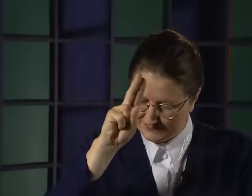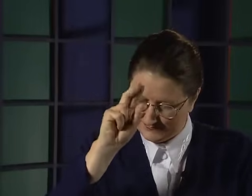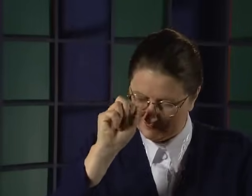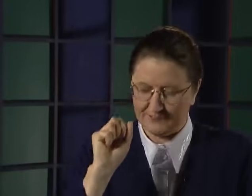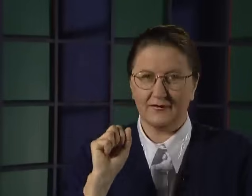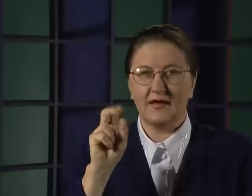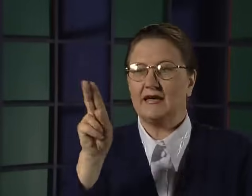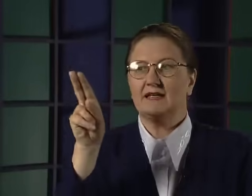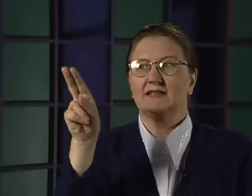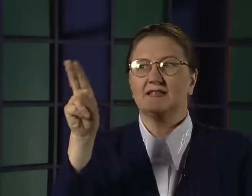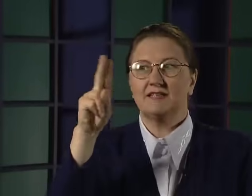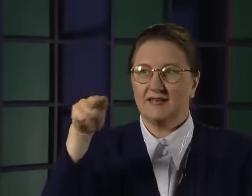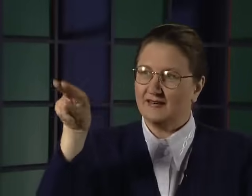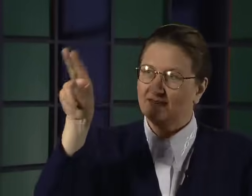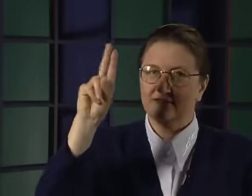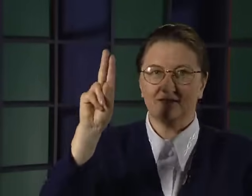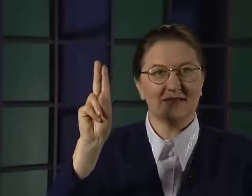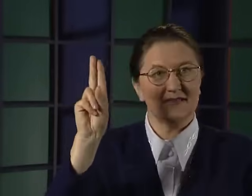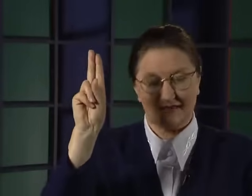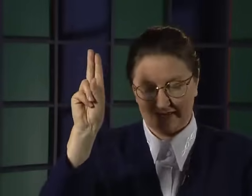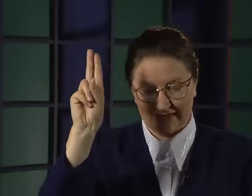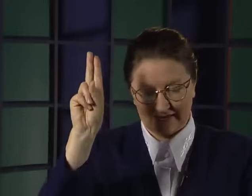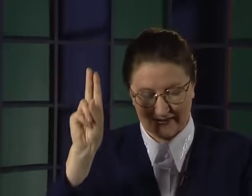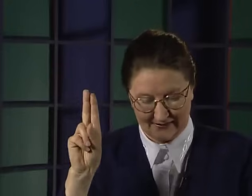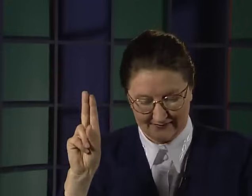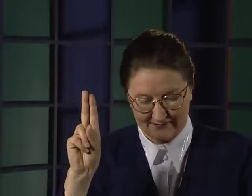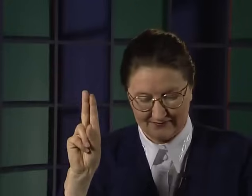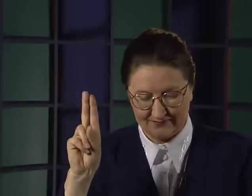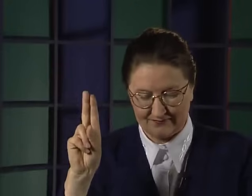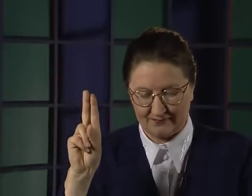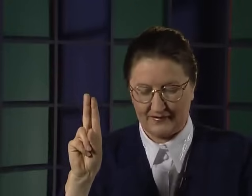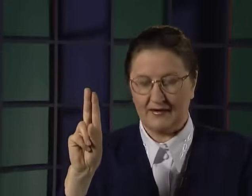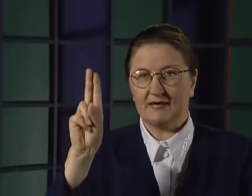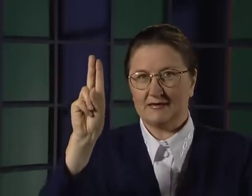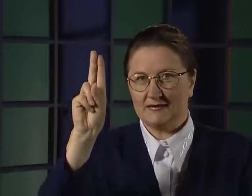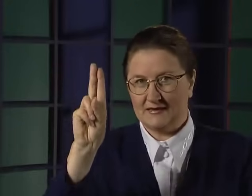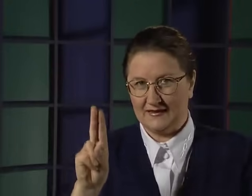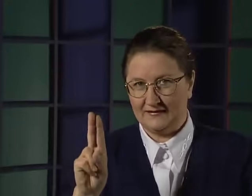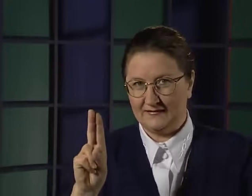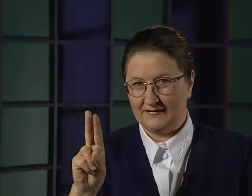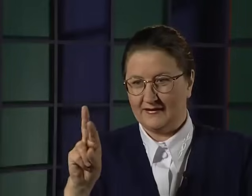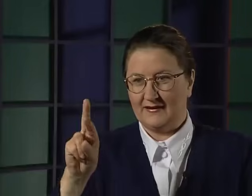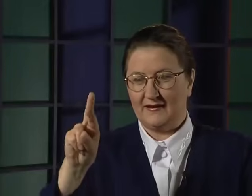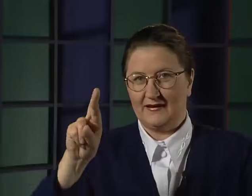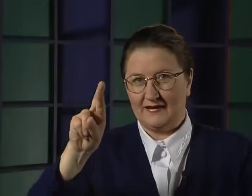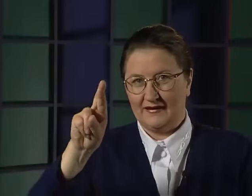«Д», «Ц», «Ц», «Я».